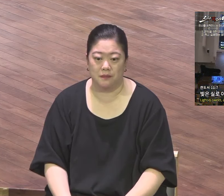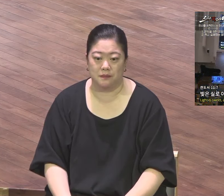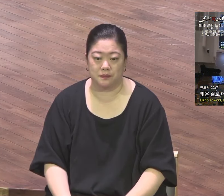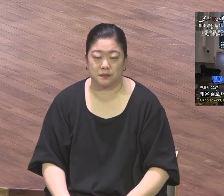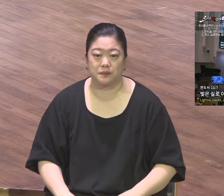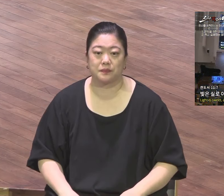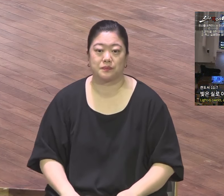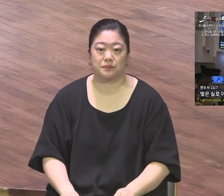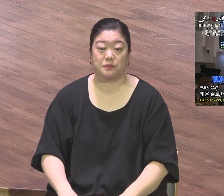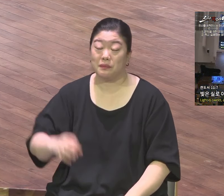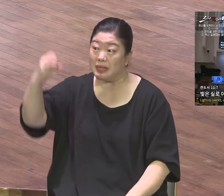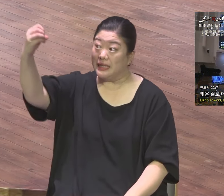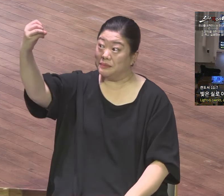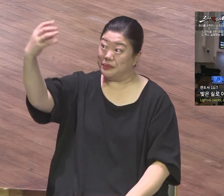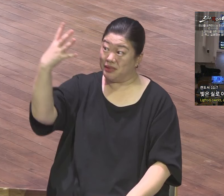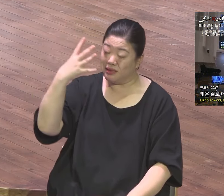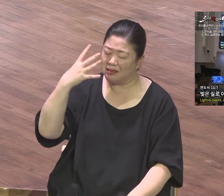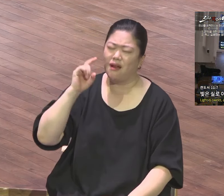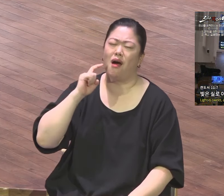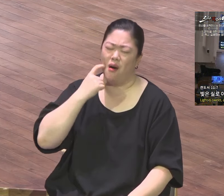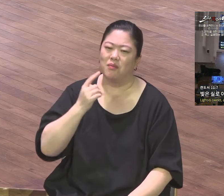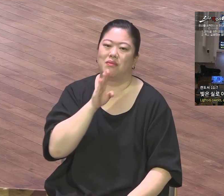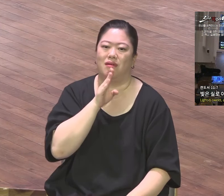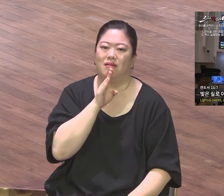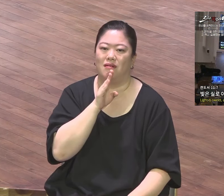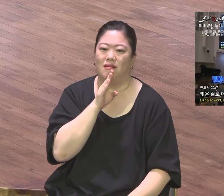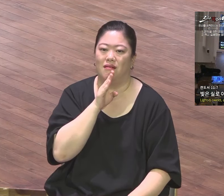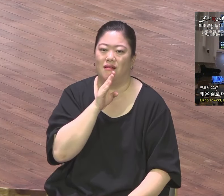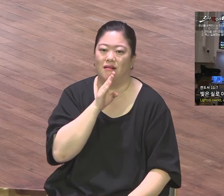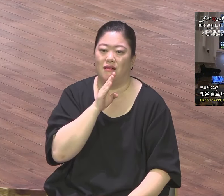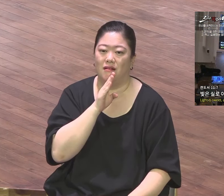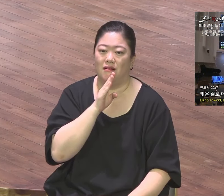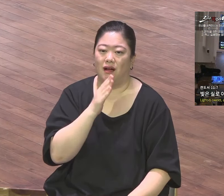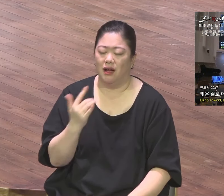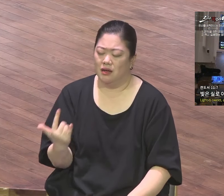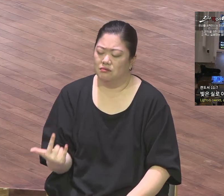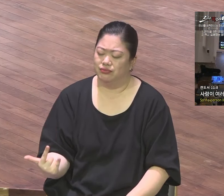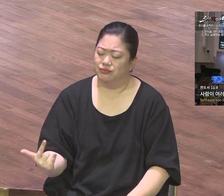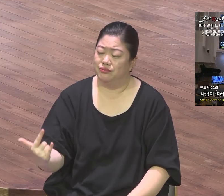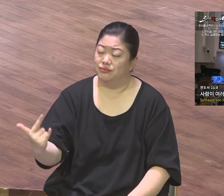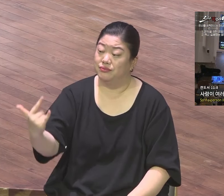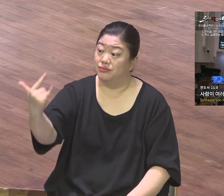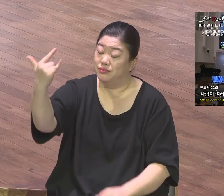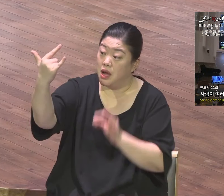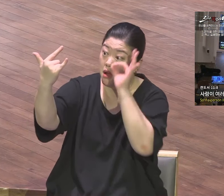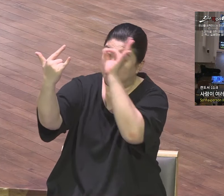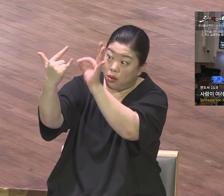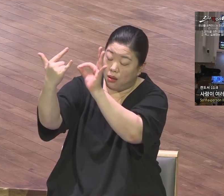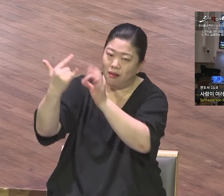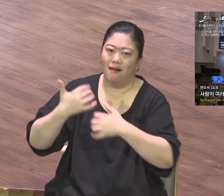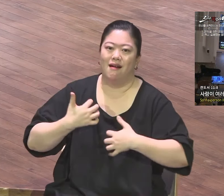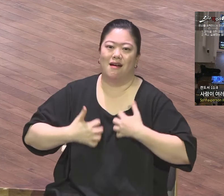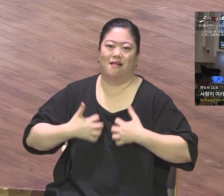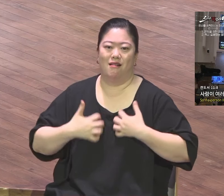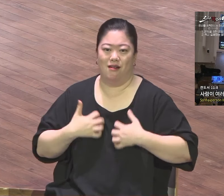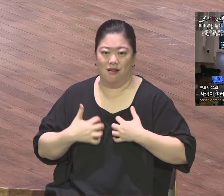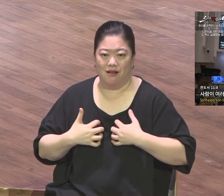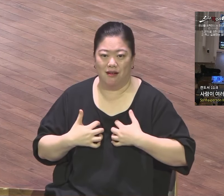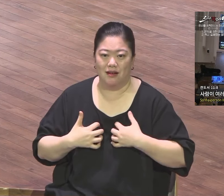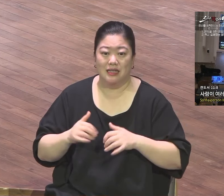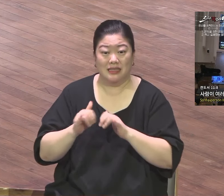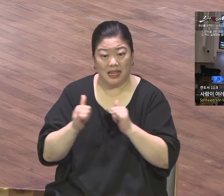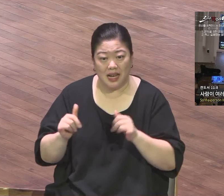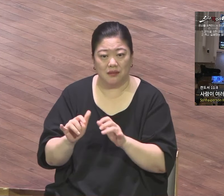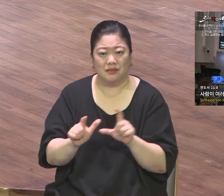빛은 실로 아름다운 것이라 눈으로 해를 보는 것이 즐거운 일이로다. 사람이 여러 해를